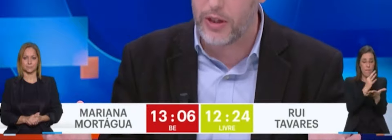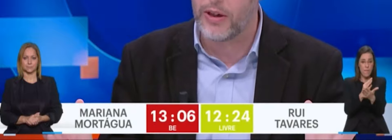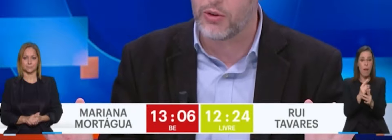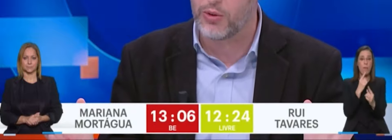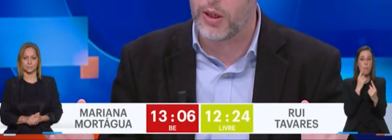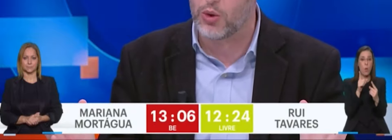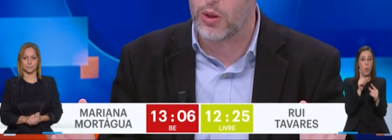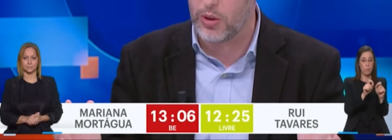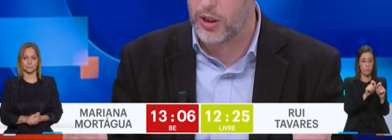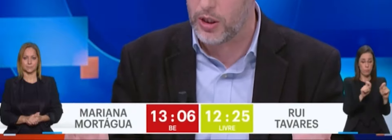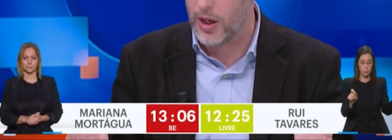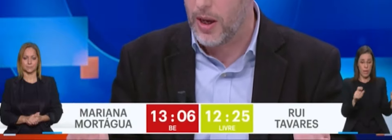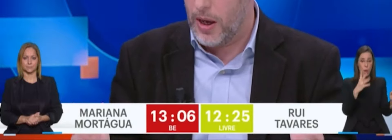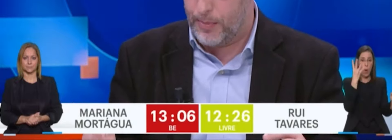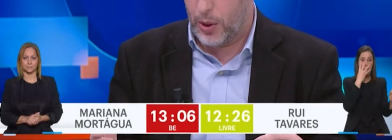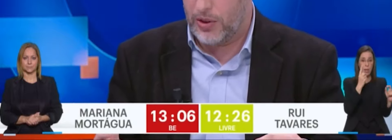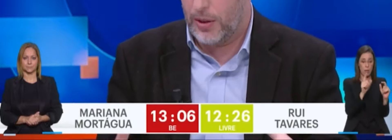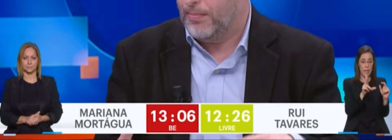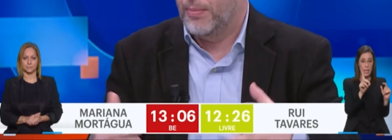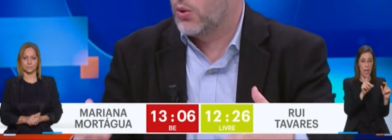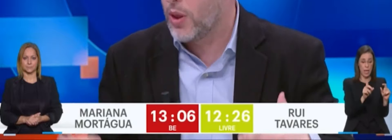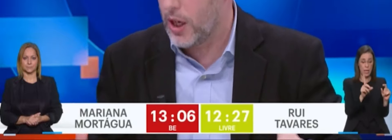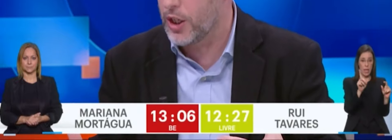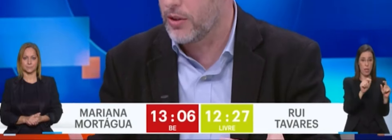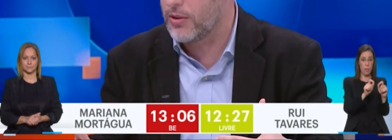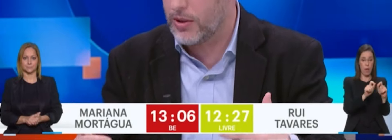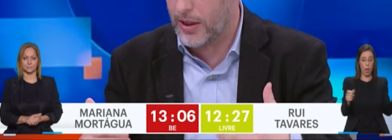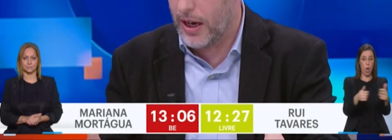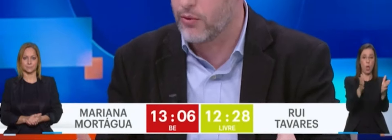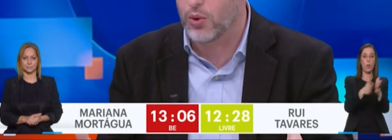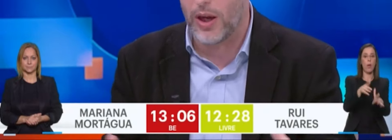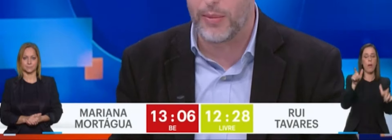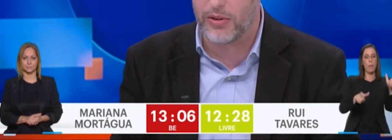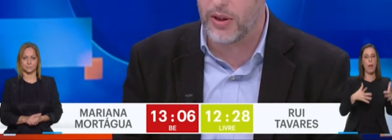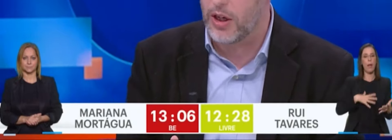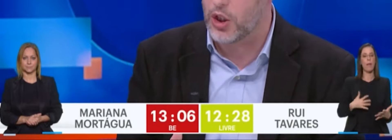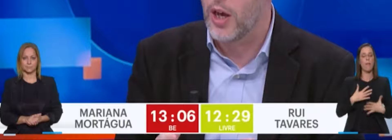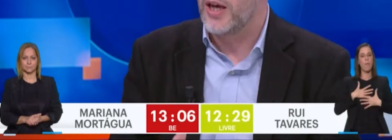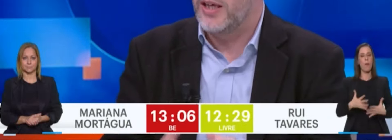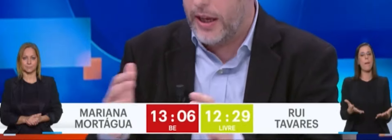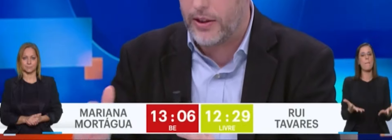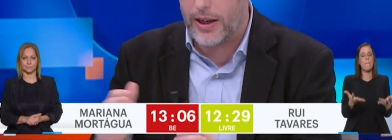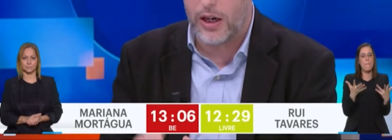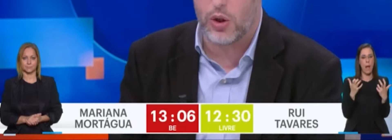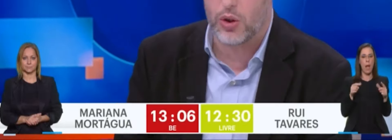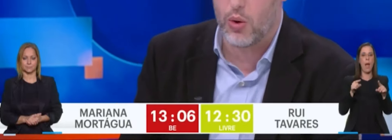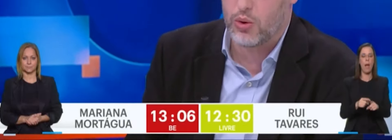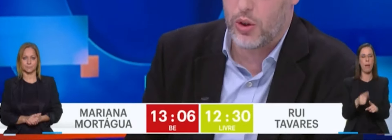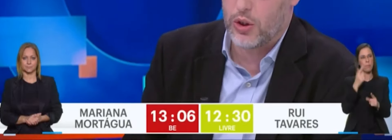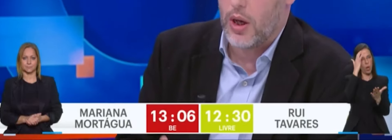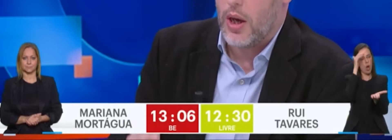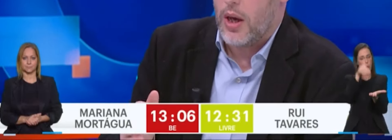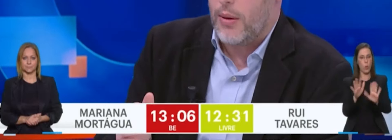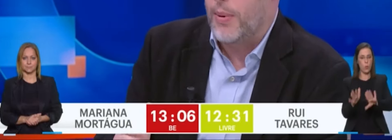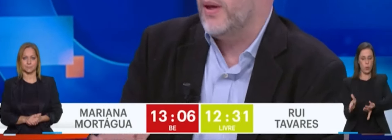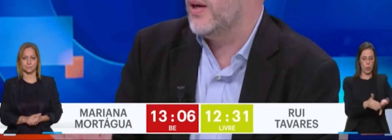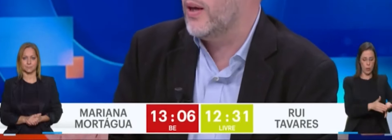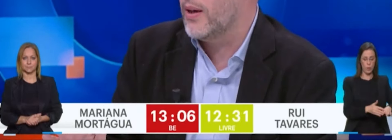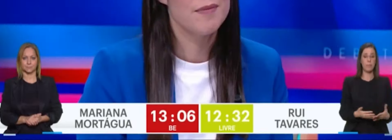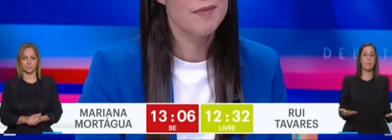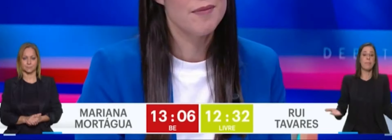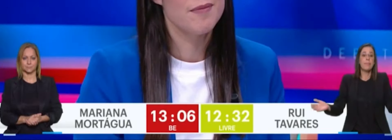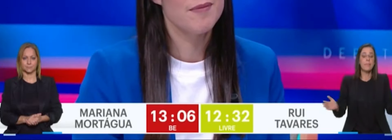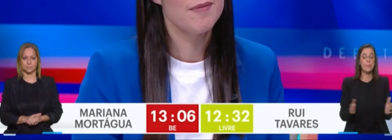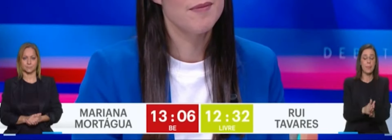trimestre inteiro de semanas de 4ro dias que podem ser para toda a gente que queira voluntariamente tê-las E aí tirar as nossas conclusões a